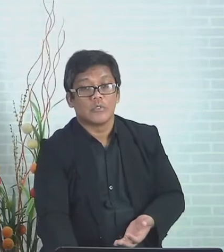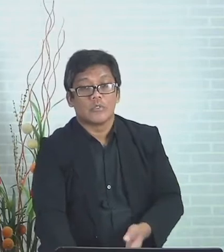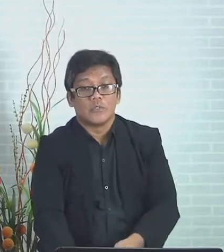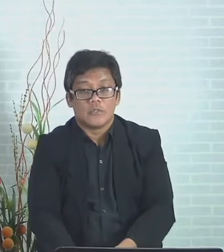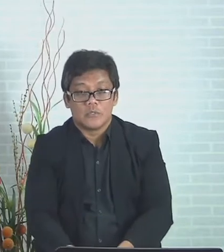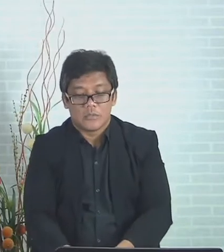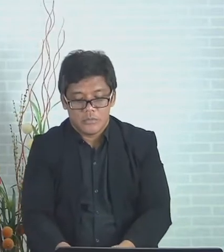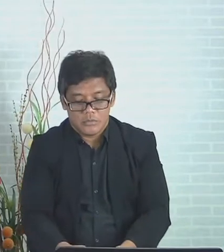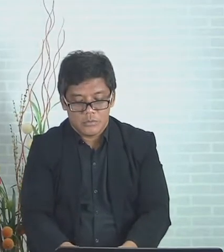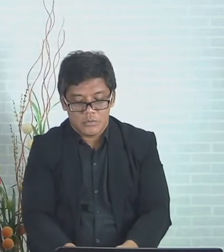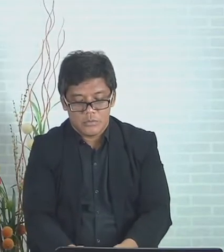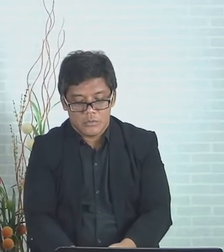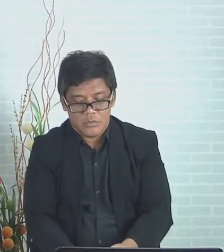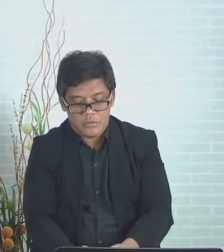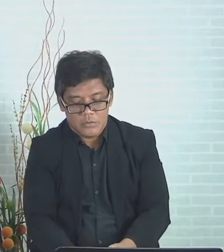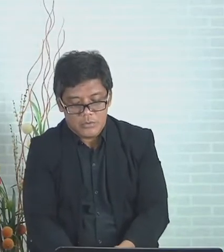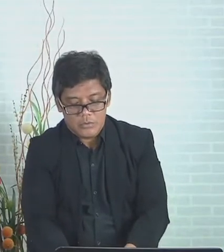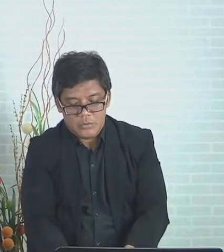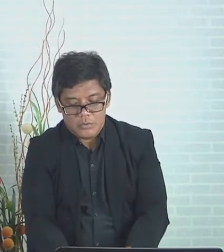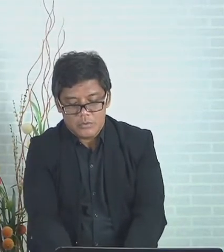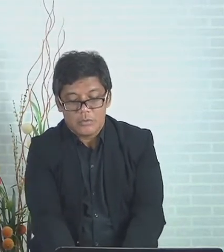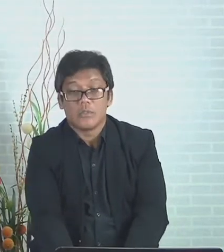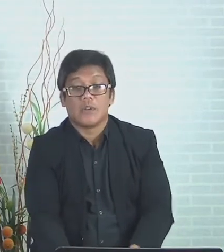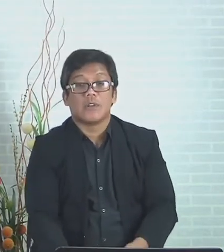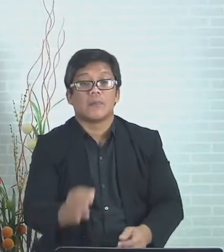membaca ayat baik kita